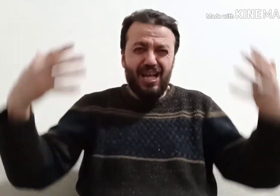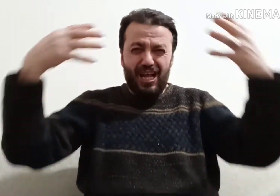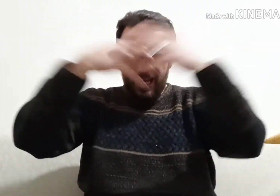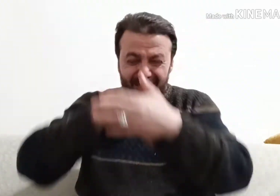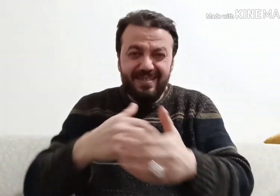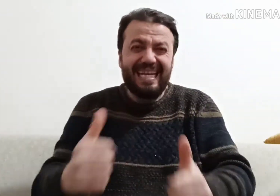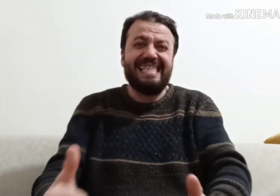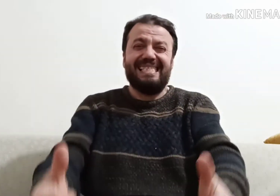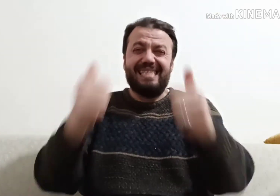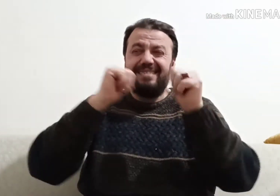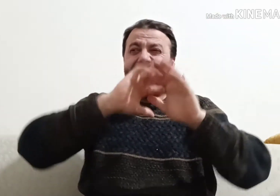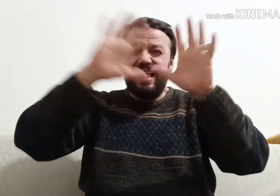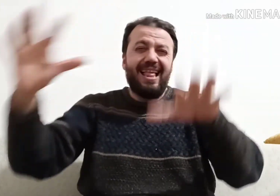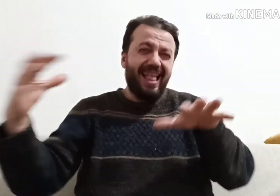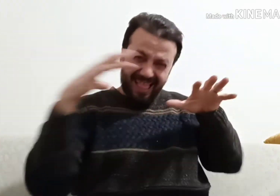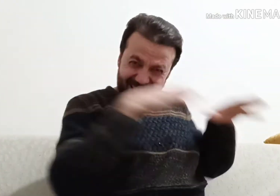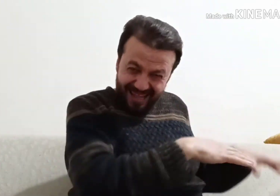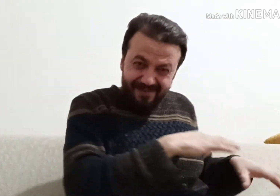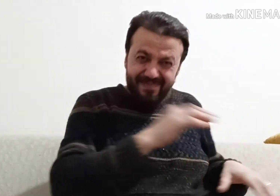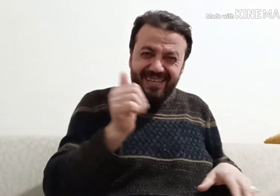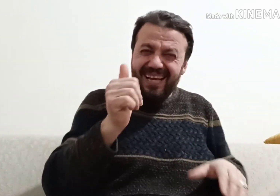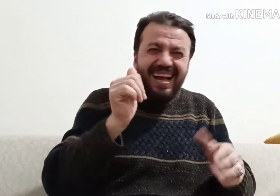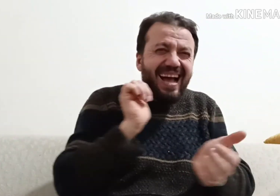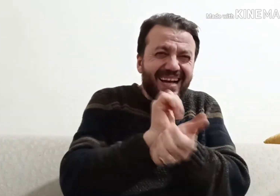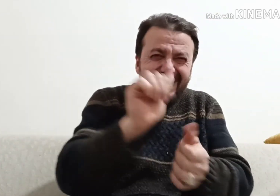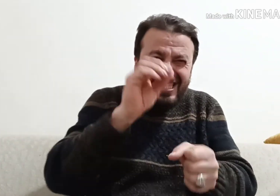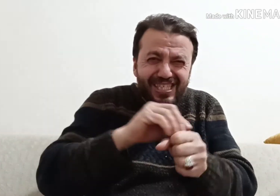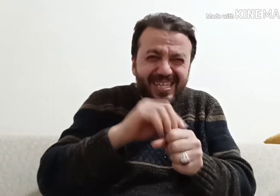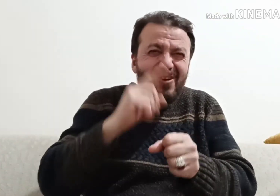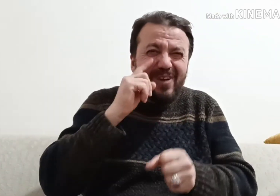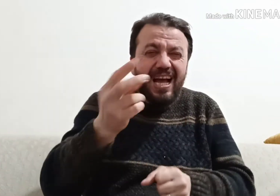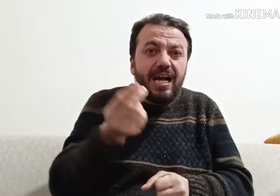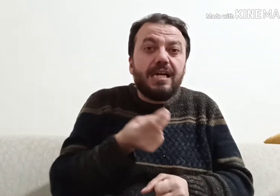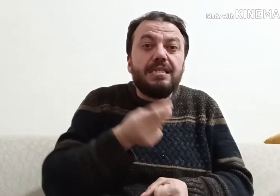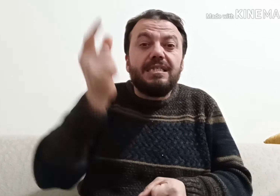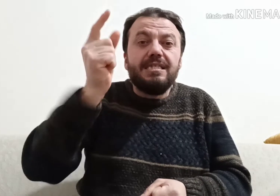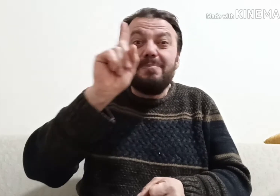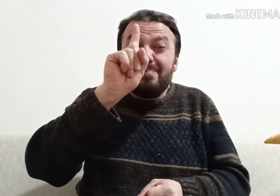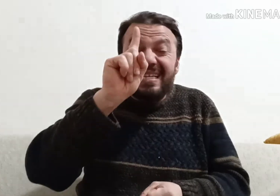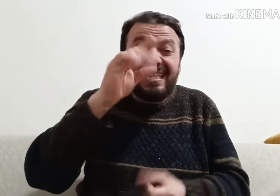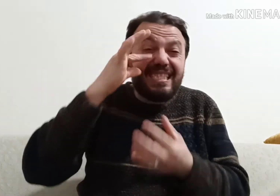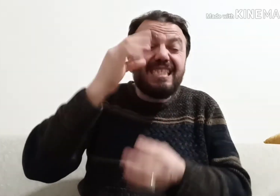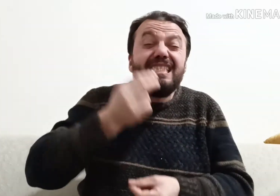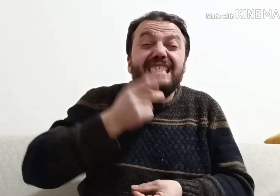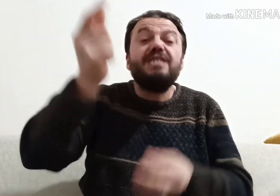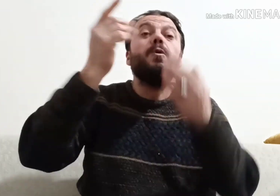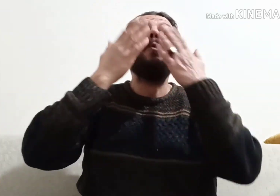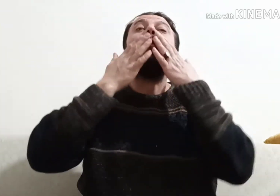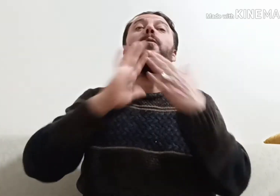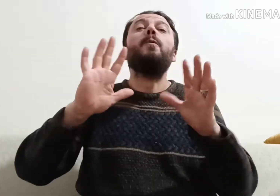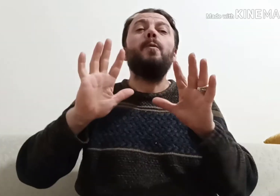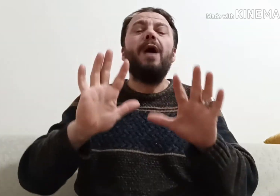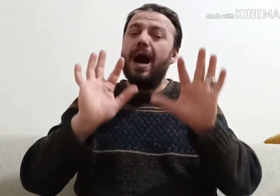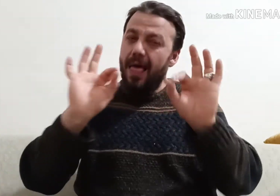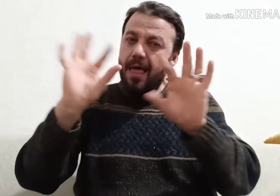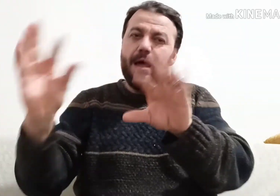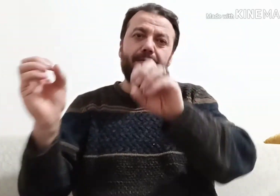sonra süreleri dolduklarında tekrar hepsi geri yerlerine dönüyorlar. Bir kişi bile kaçmıyor.